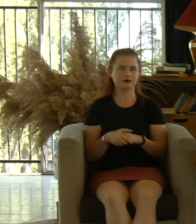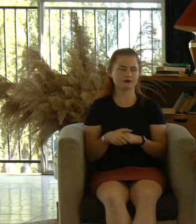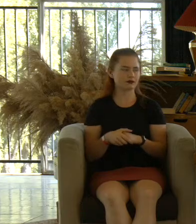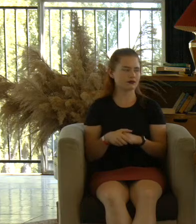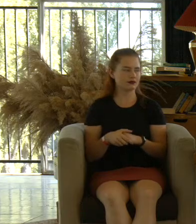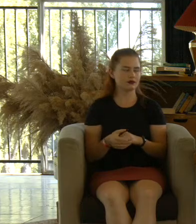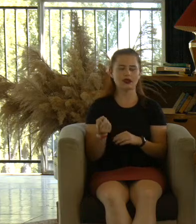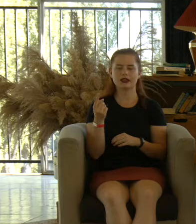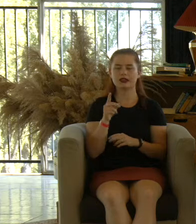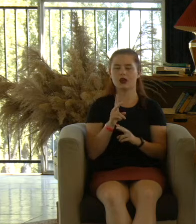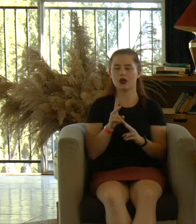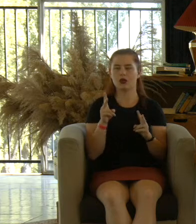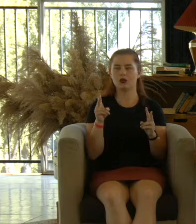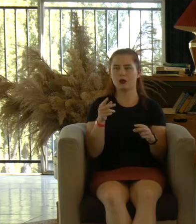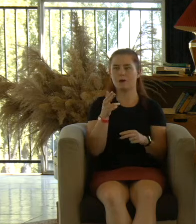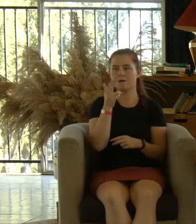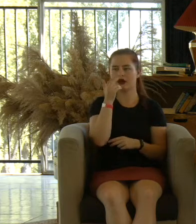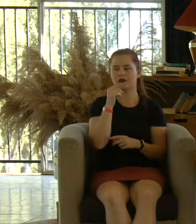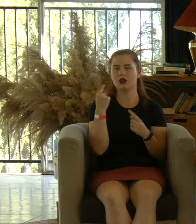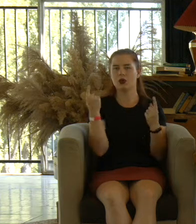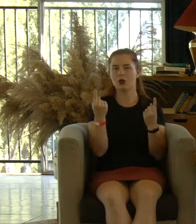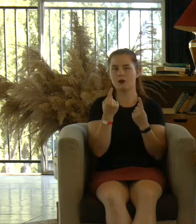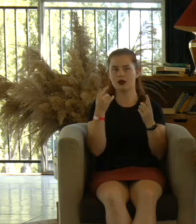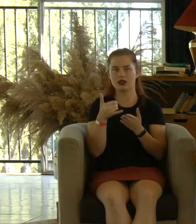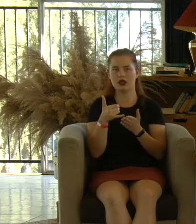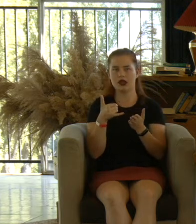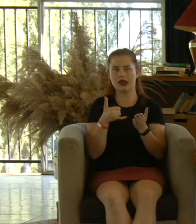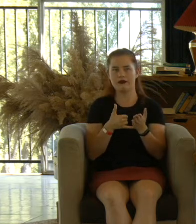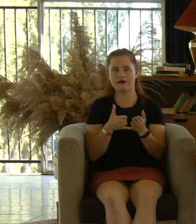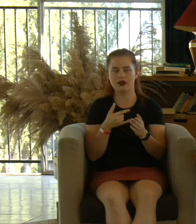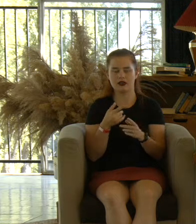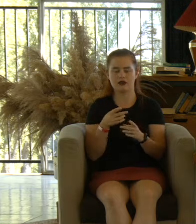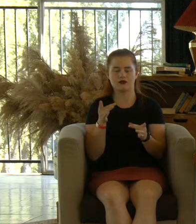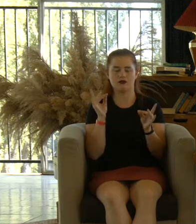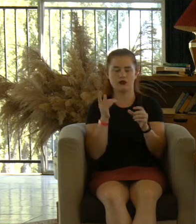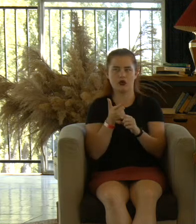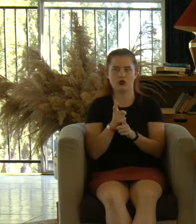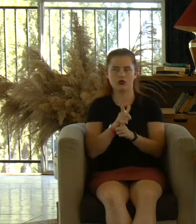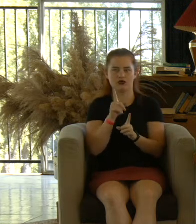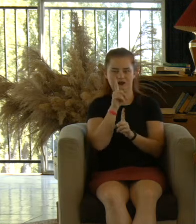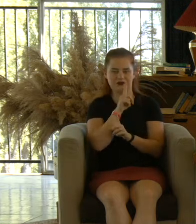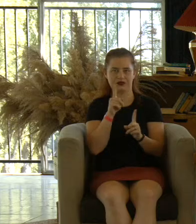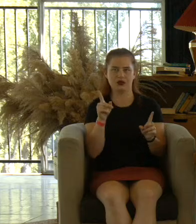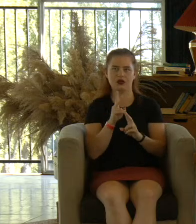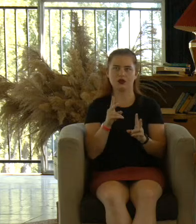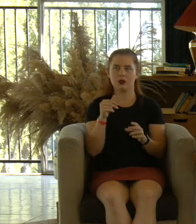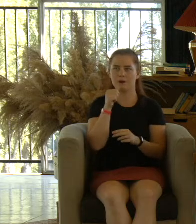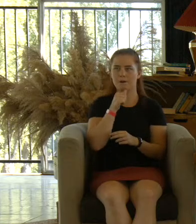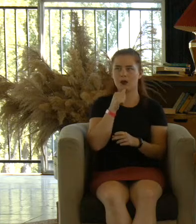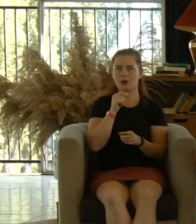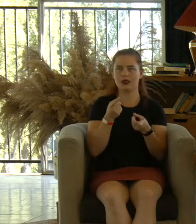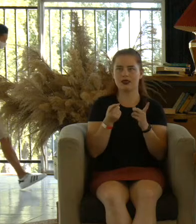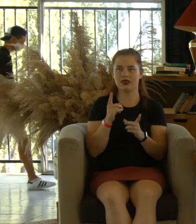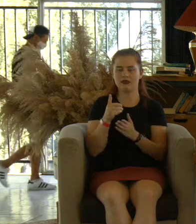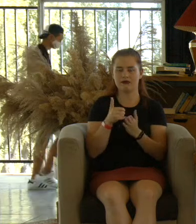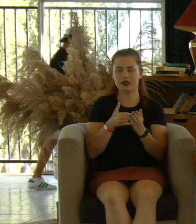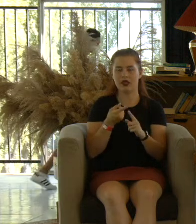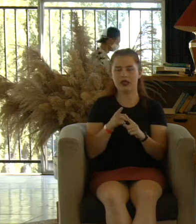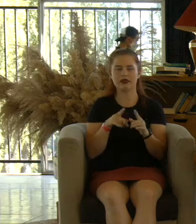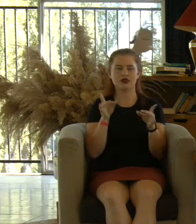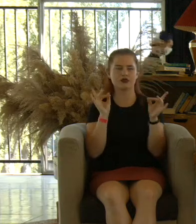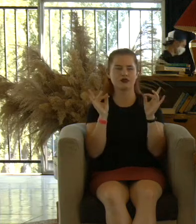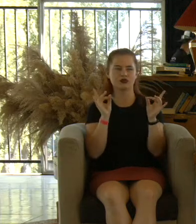Как бы тем, кто привык к обычным винам, это звучит очень странно. Тем, кто пробовал, интересуется натуральным вином, это звучит,